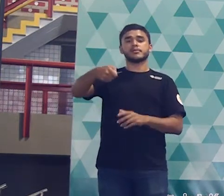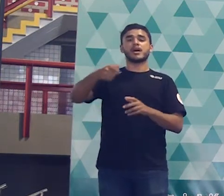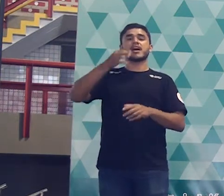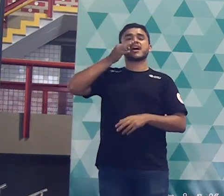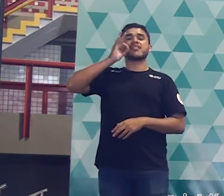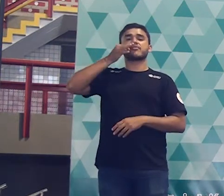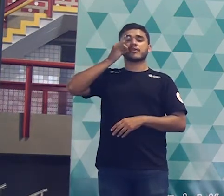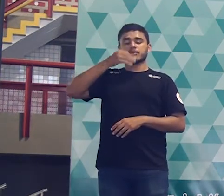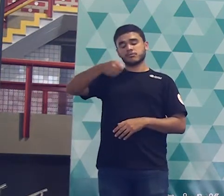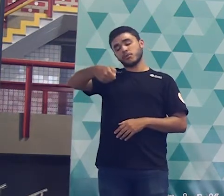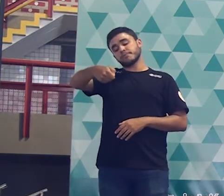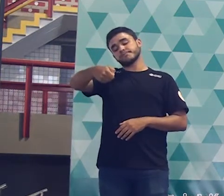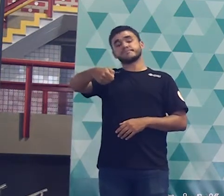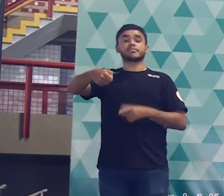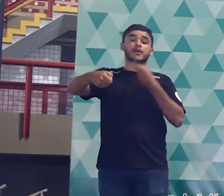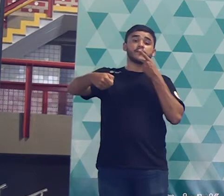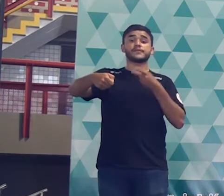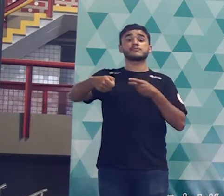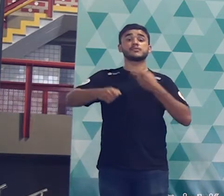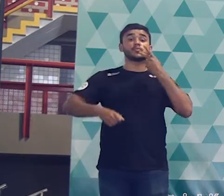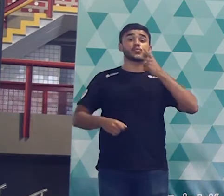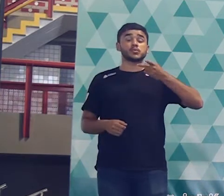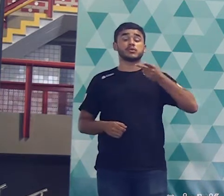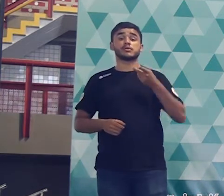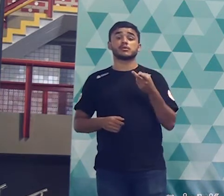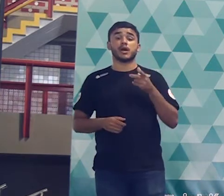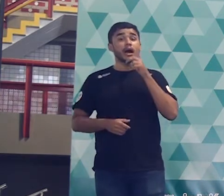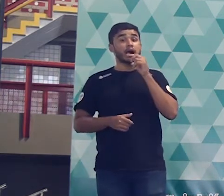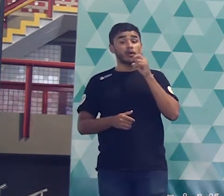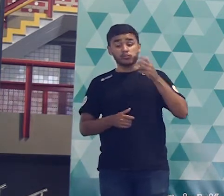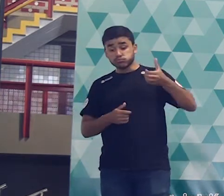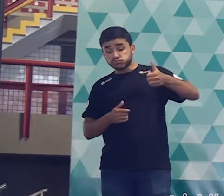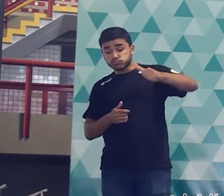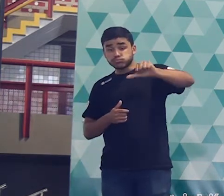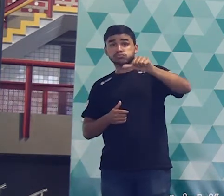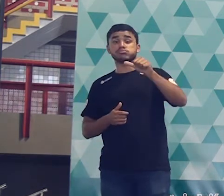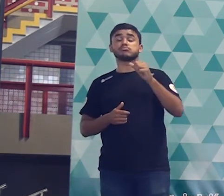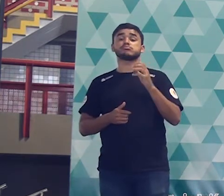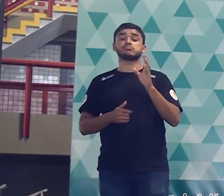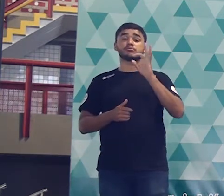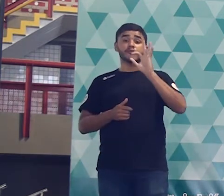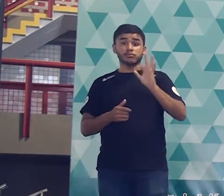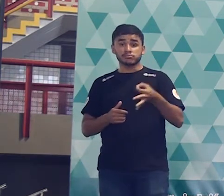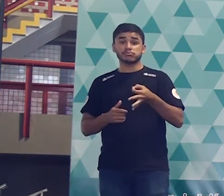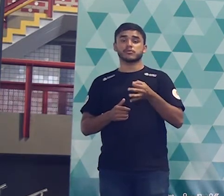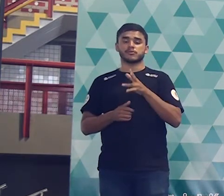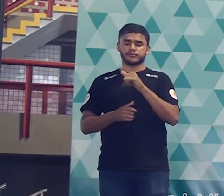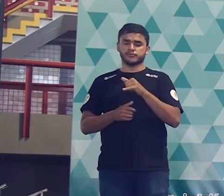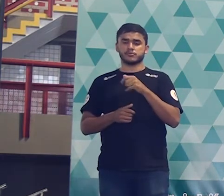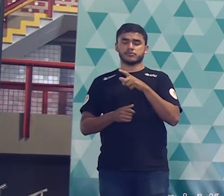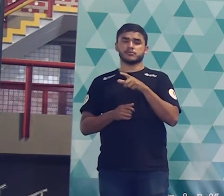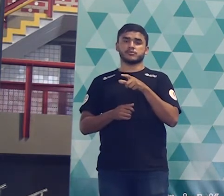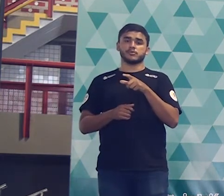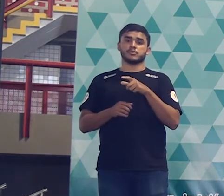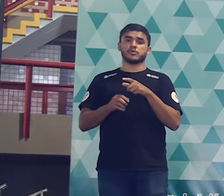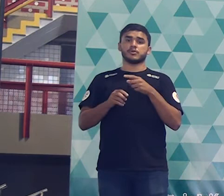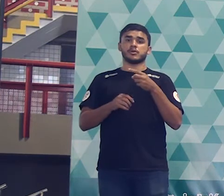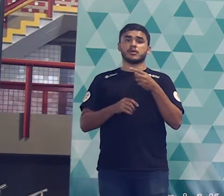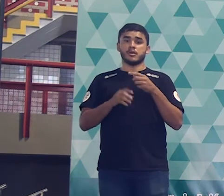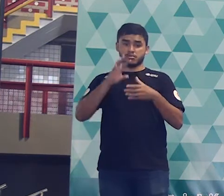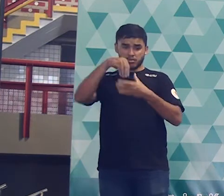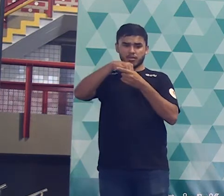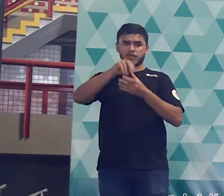tradicional cafezinho. Quando eu coloco a água na chaleira e levo ela ao fogo, ela vai entrar em